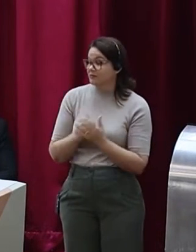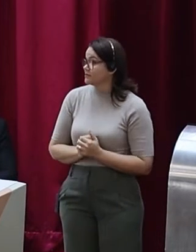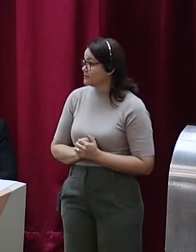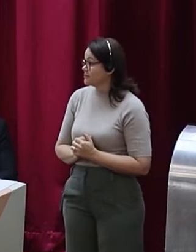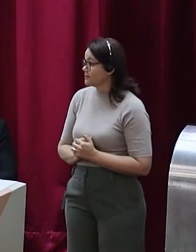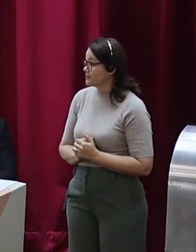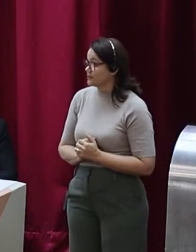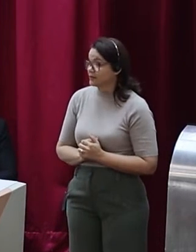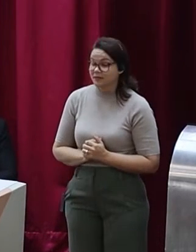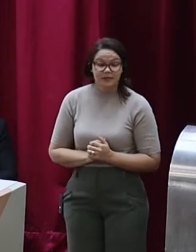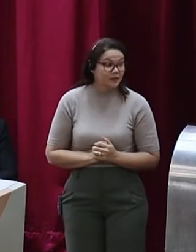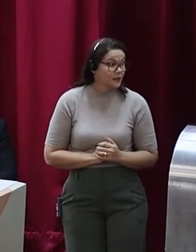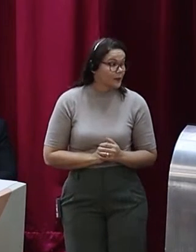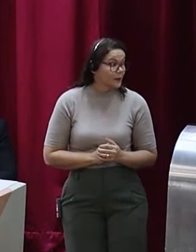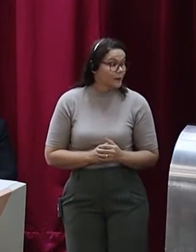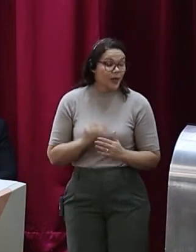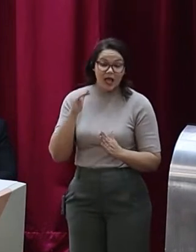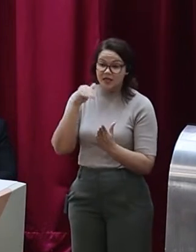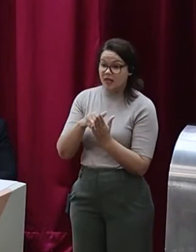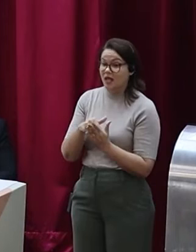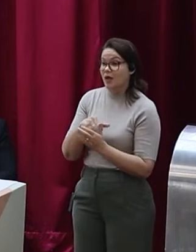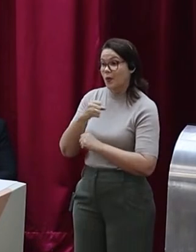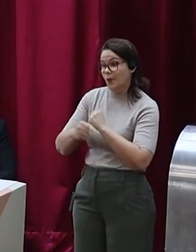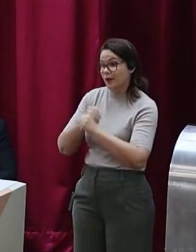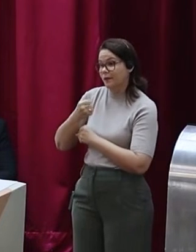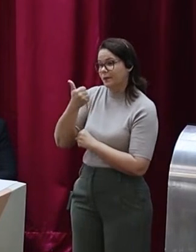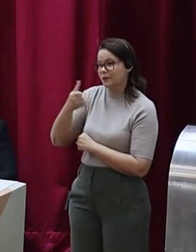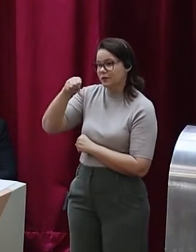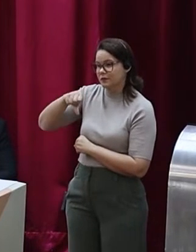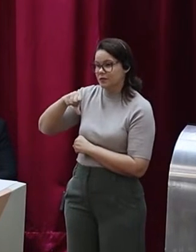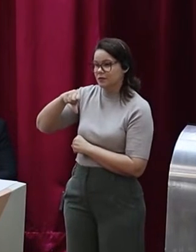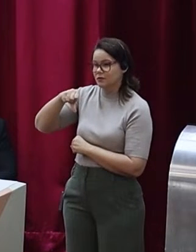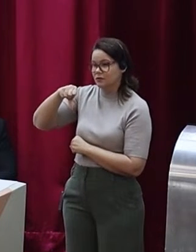hacia el año 1992.